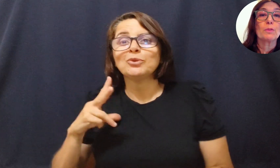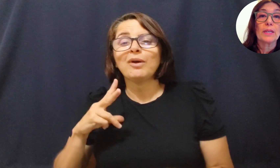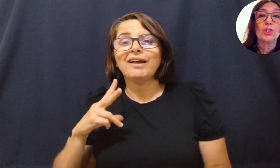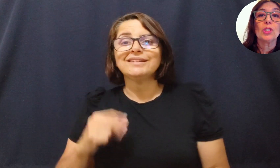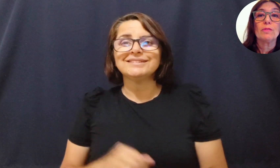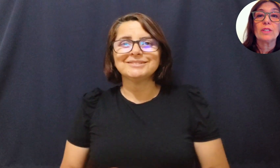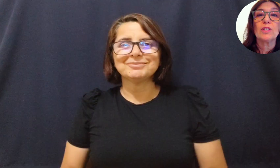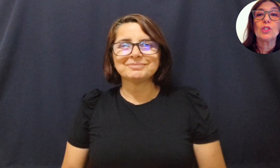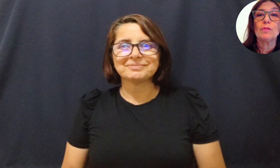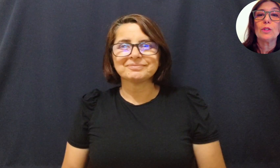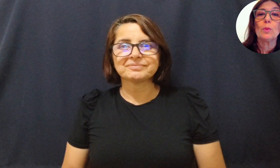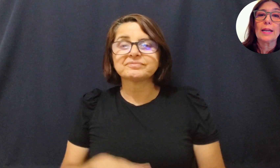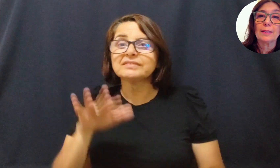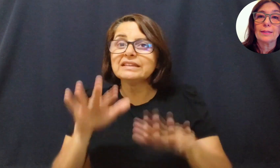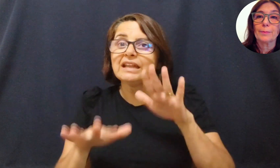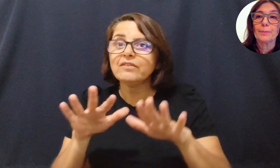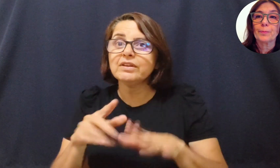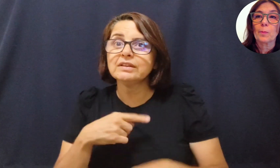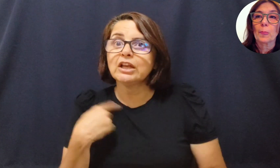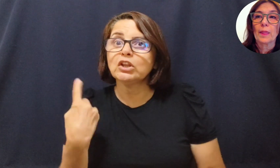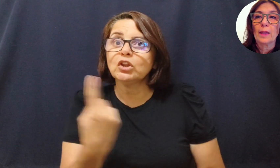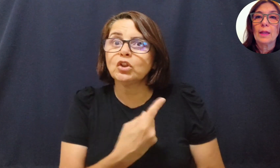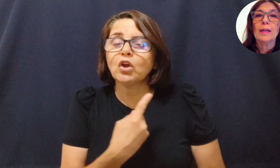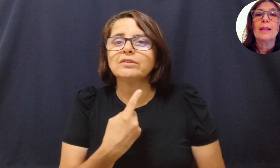e perspectivas individuais.